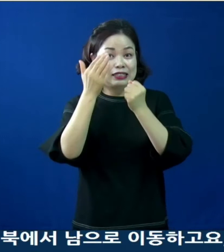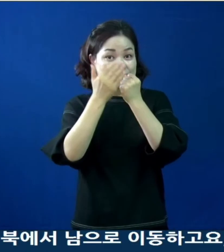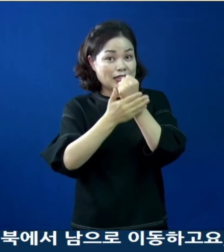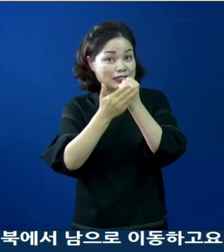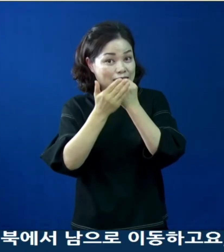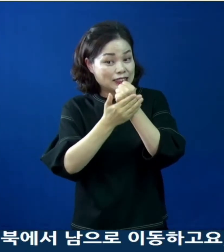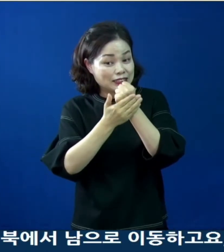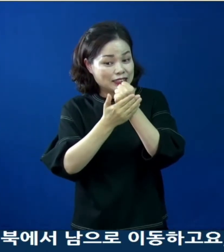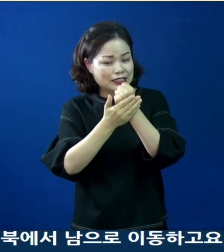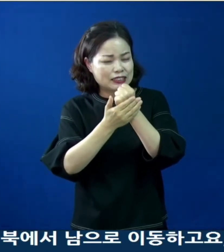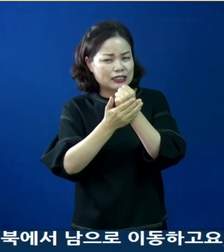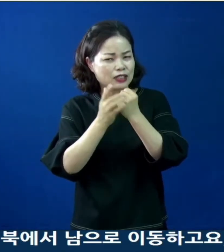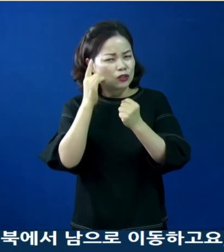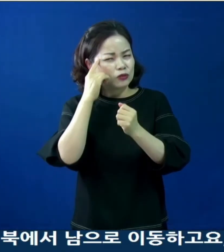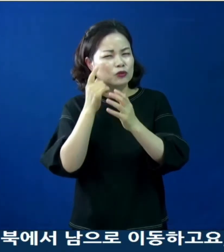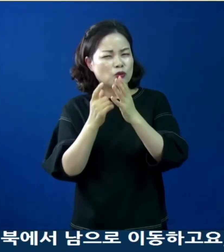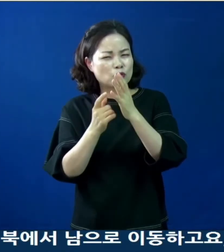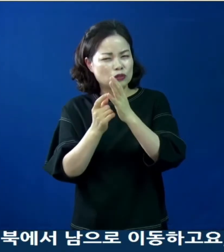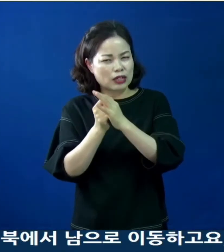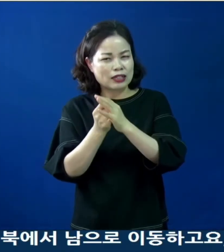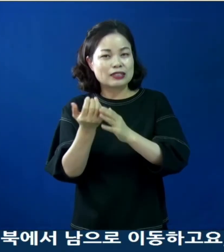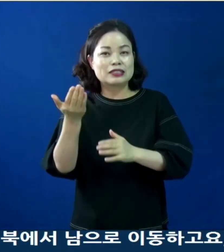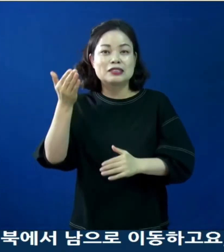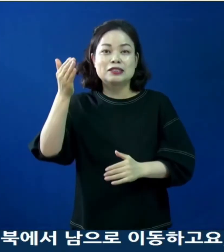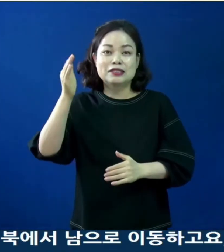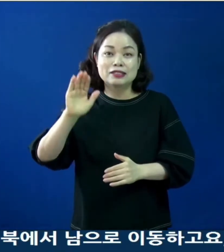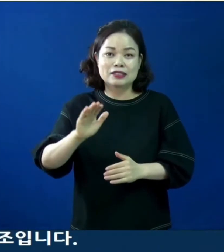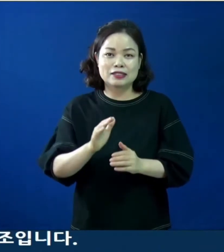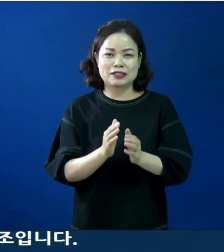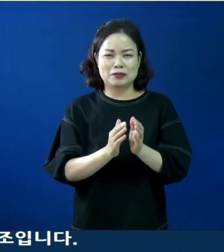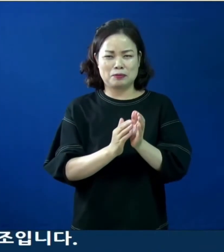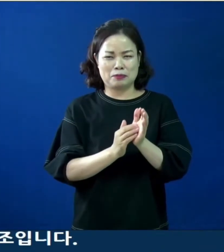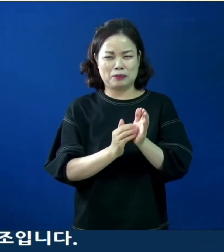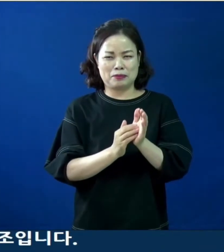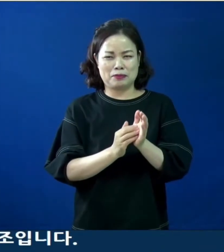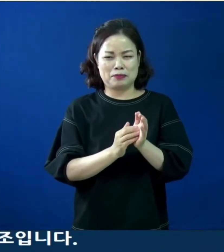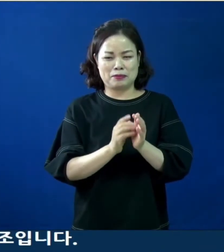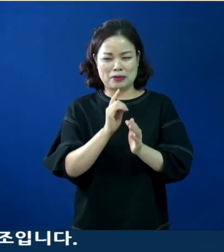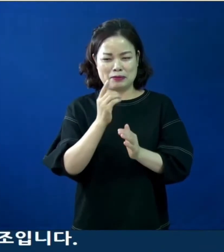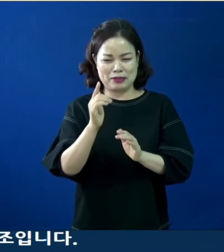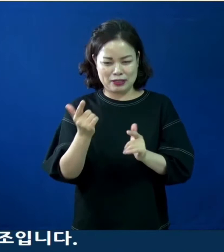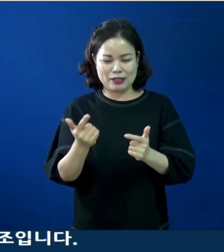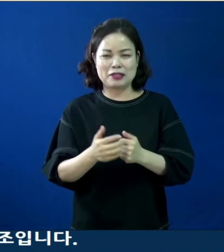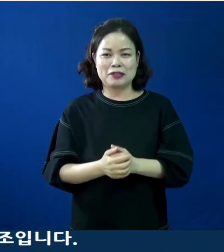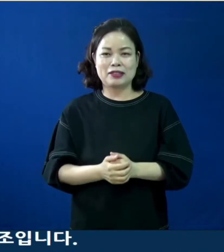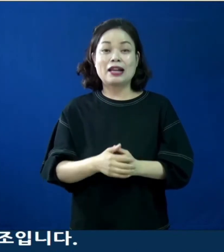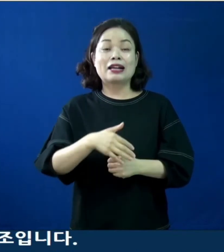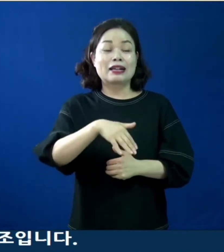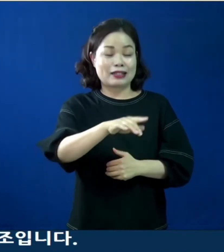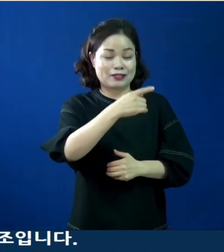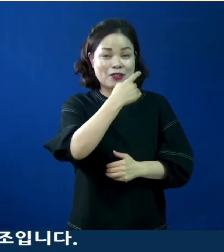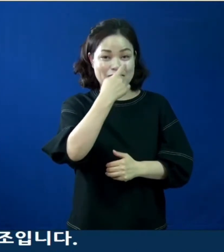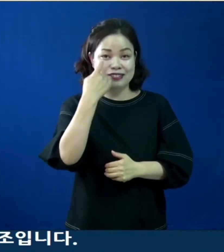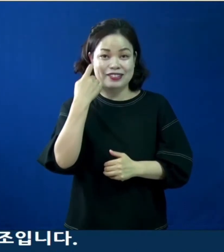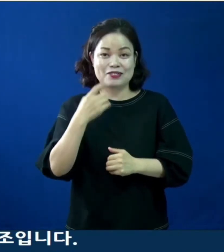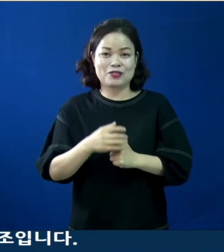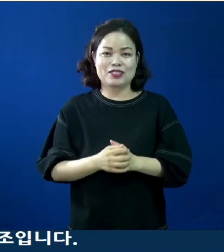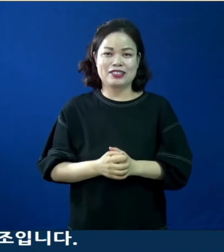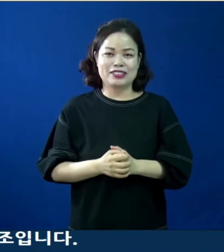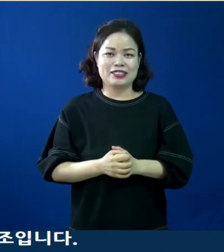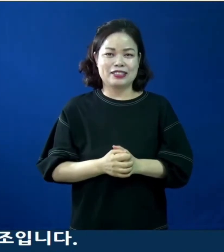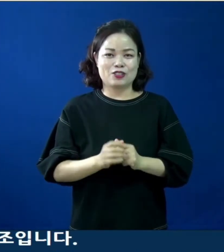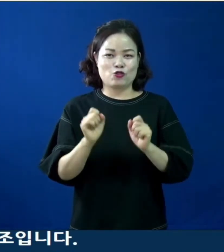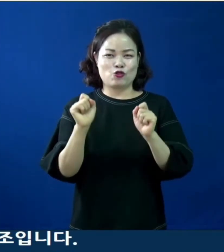촬영을 특이하게 한 부분이 있는데 비밀은 안 말씀해드립니다. 여러분 가서 확인하실 수 있는